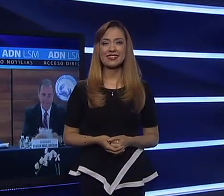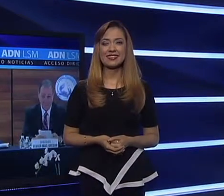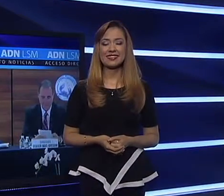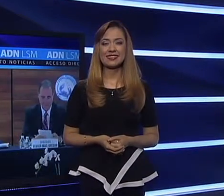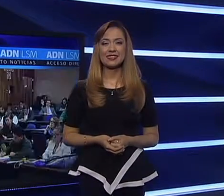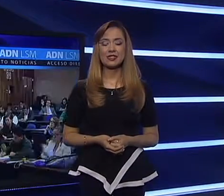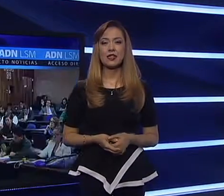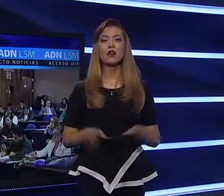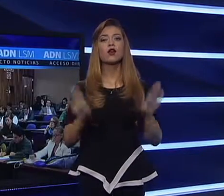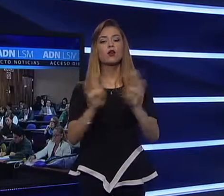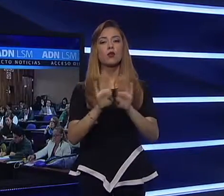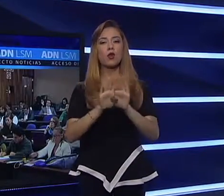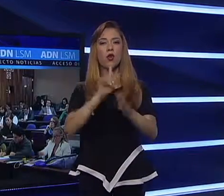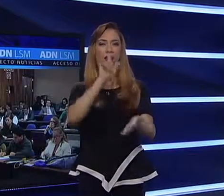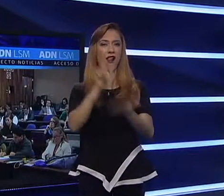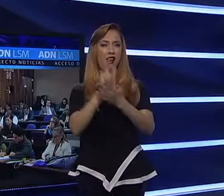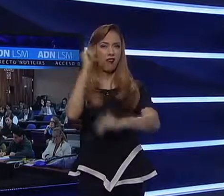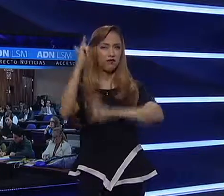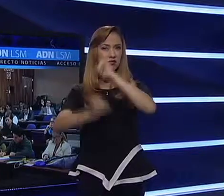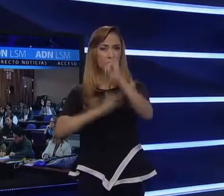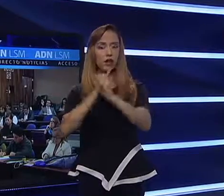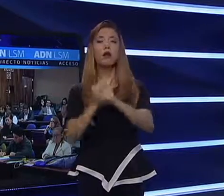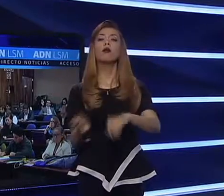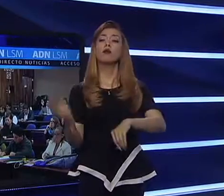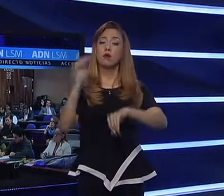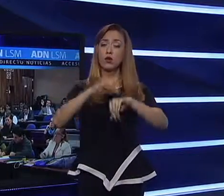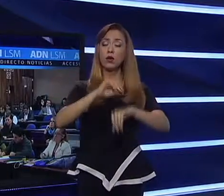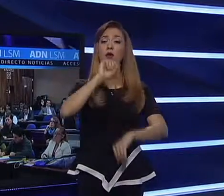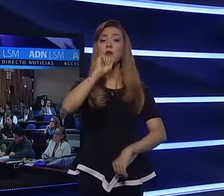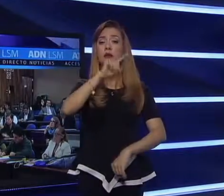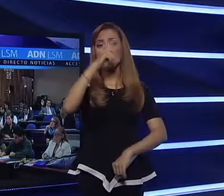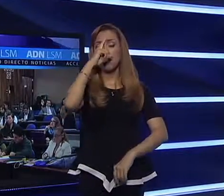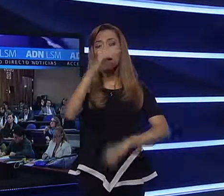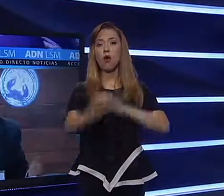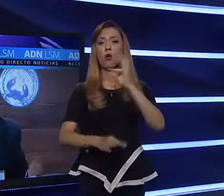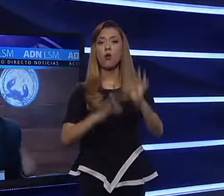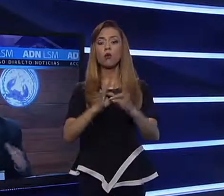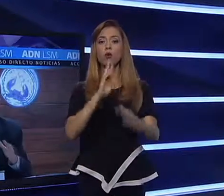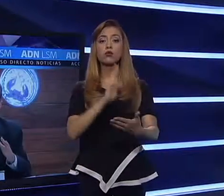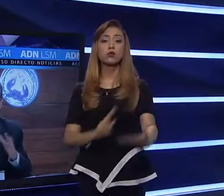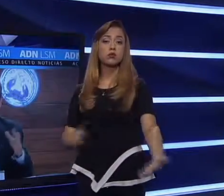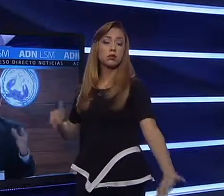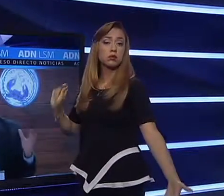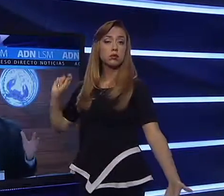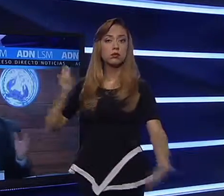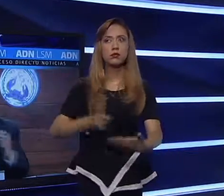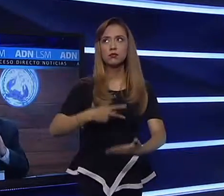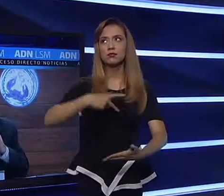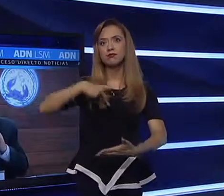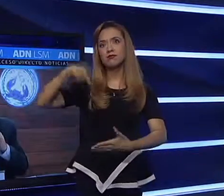Control de convencionalidad aplica también para el debido cumplimiento de sentencias de la Corte Interamericana.